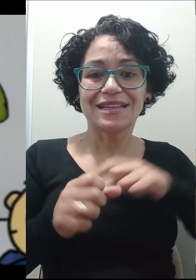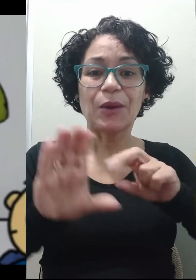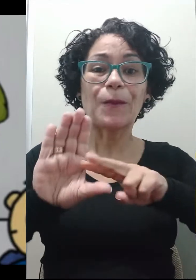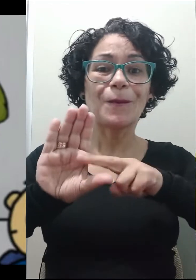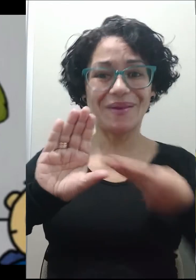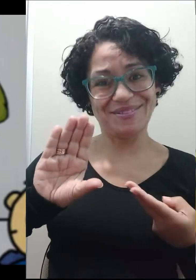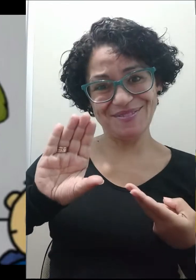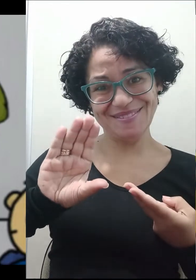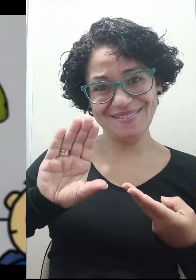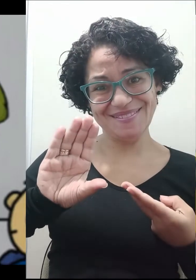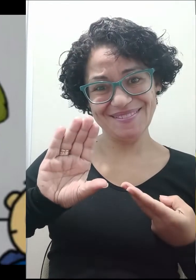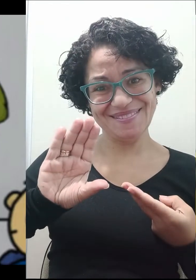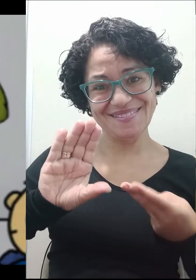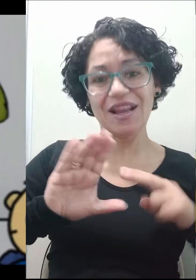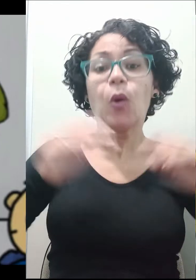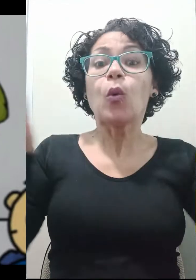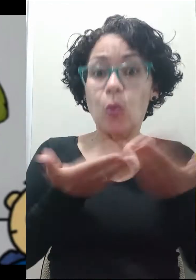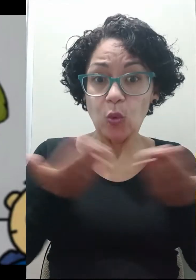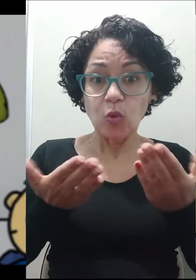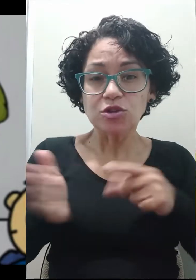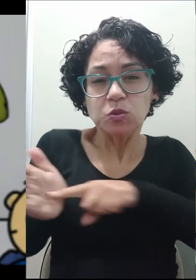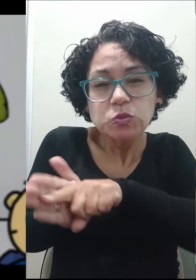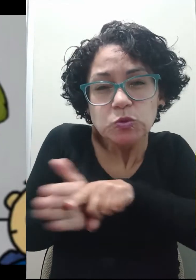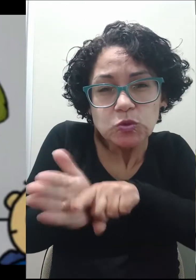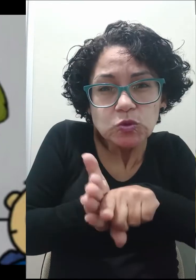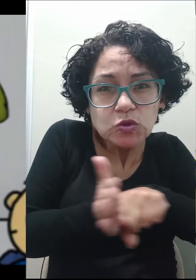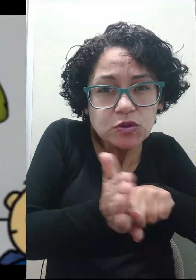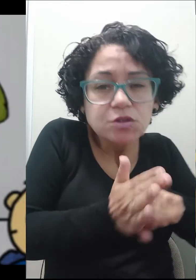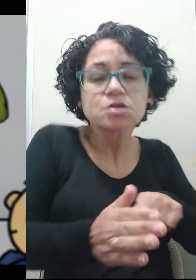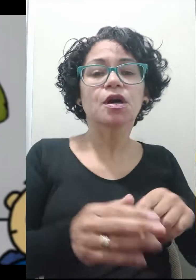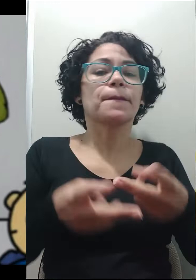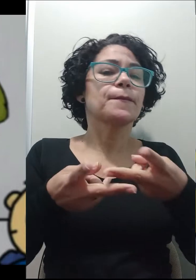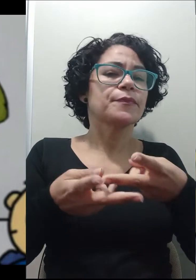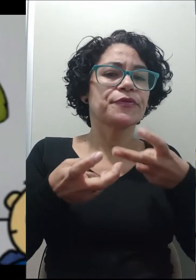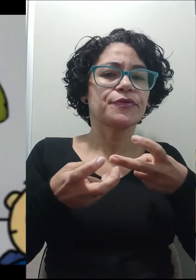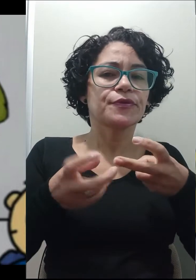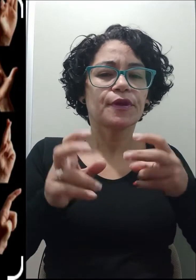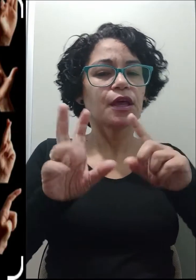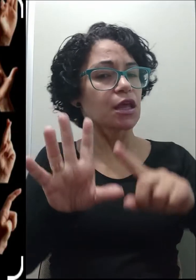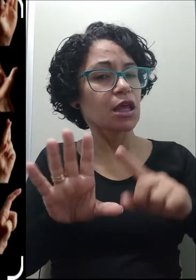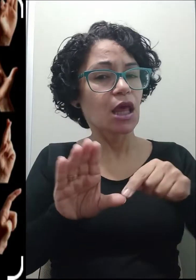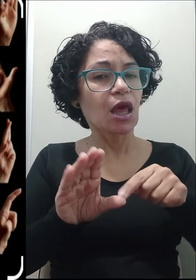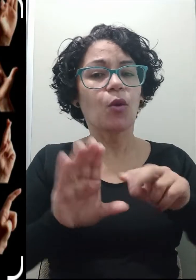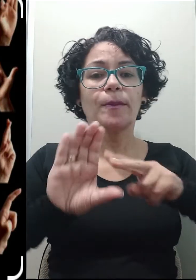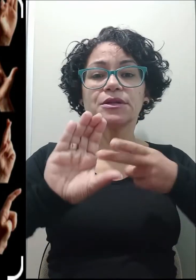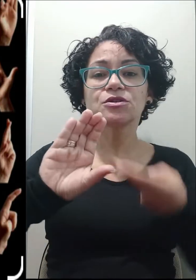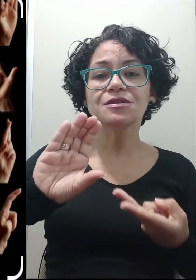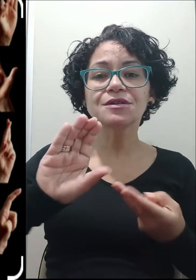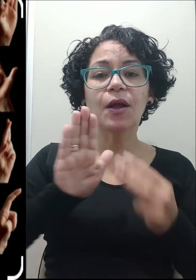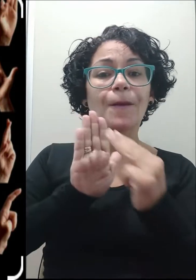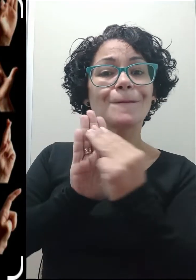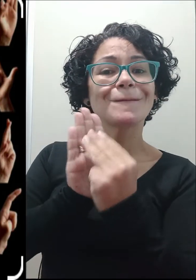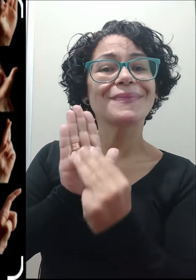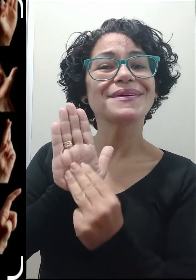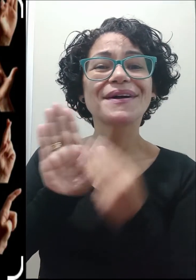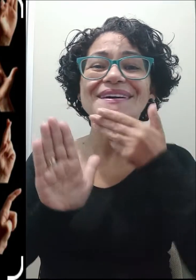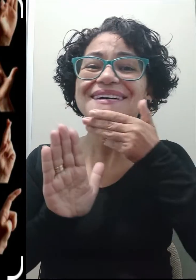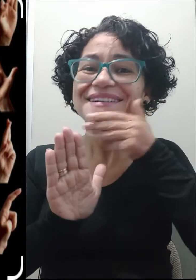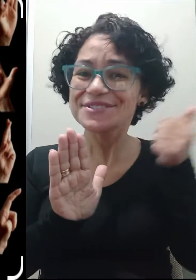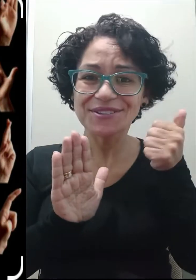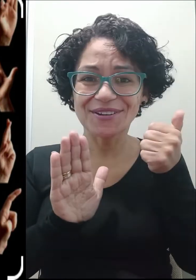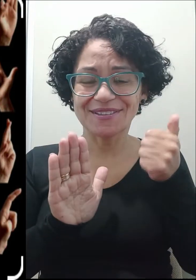Hoje, depois de muitas pesquisas, se percebeu que o bilinguismo é um método